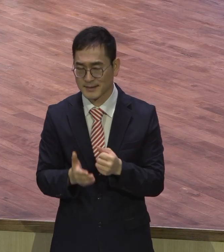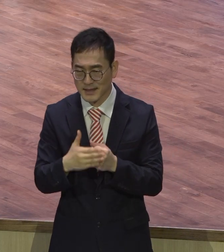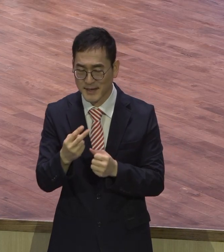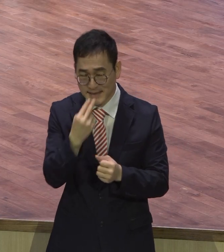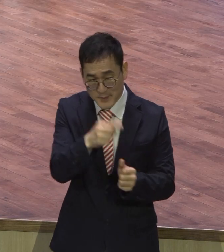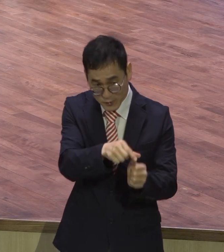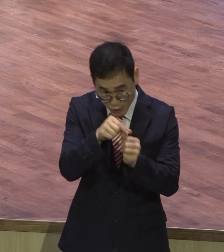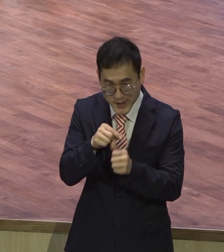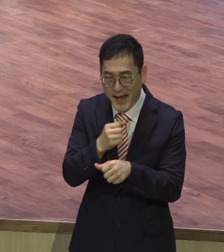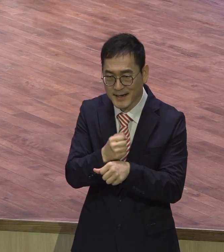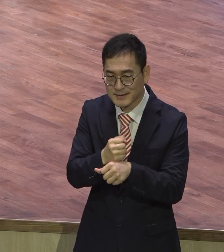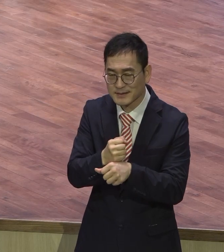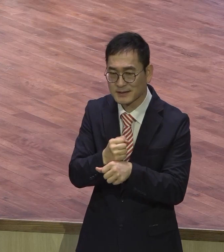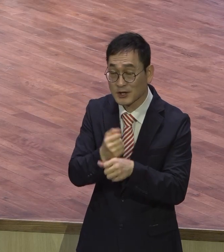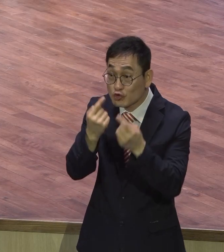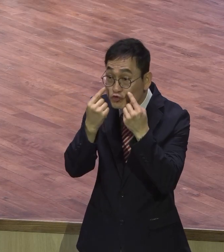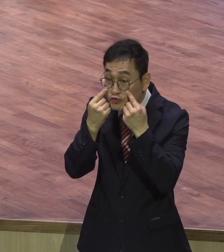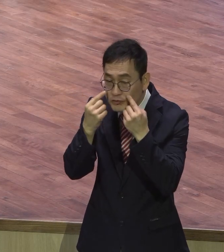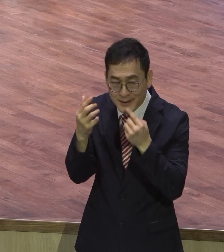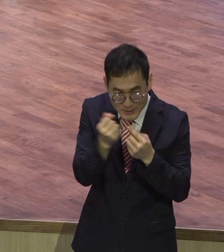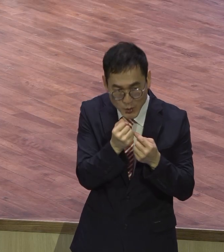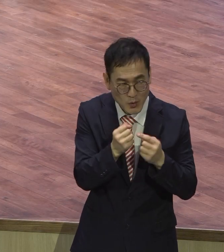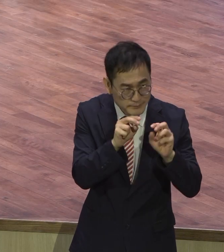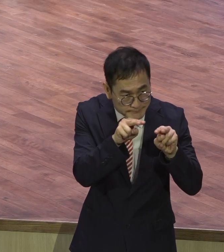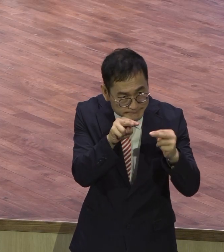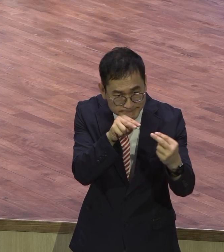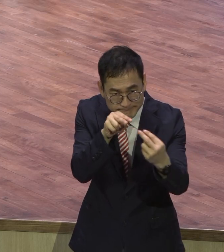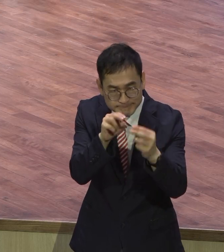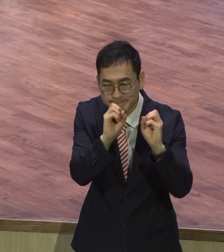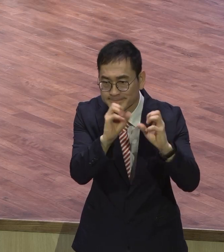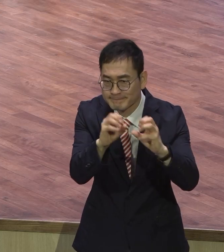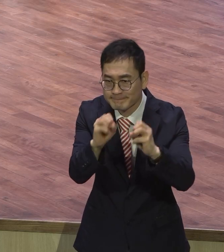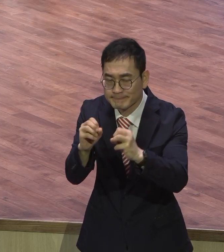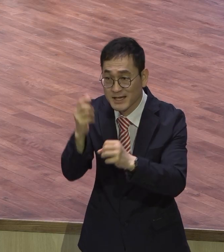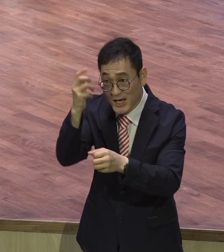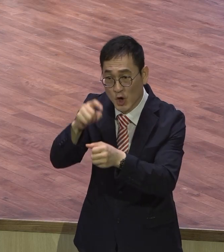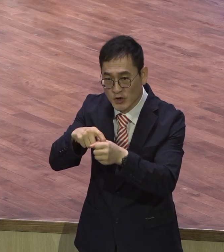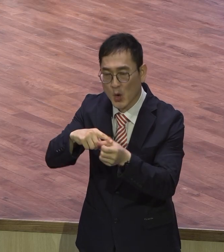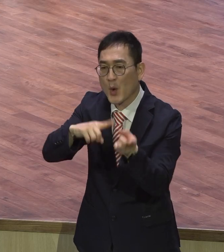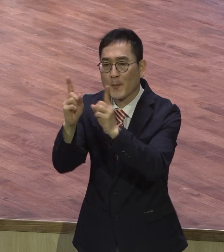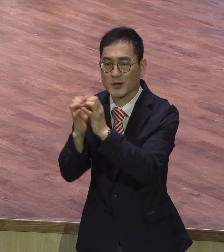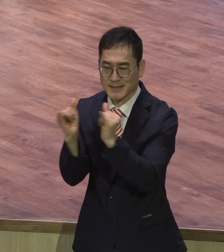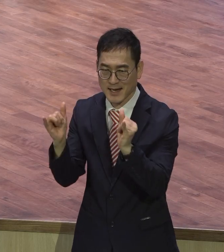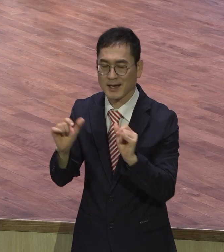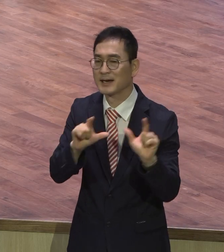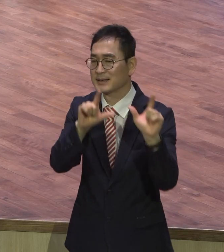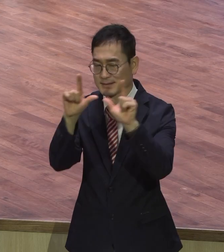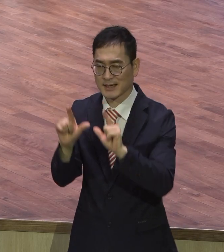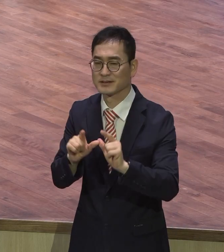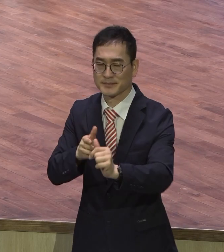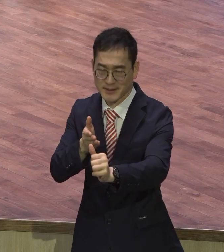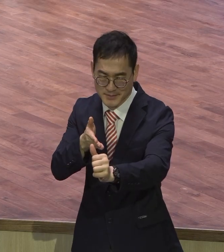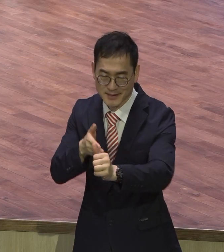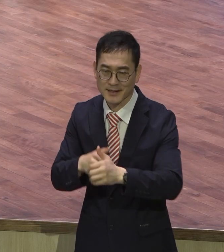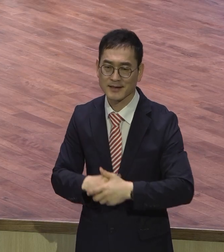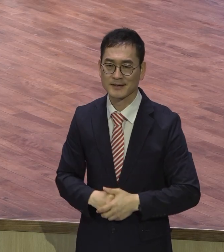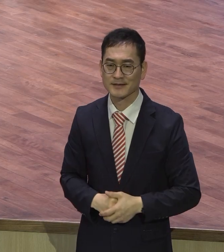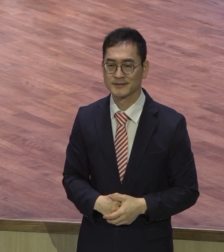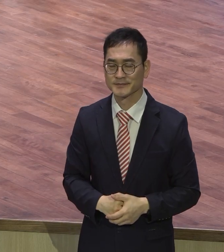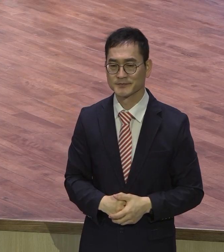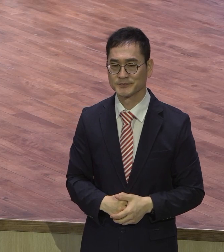인생을 변화시켜 나가는 영적 회복자의 삶을 사시기를 제모로 축복합니다